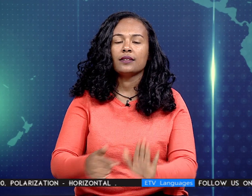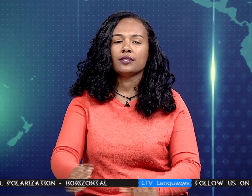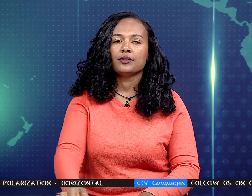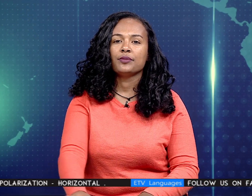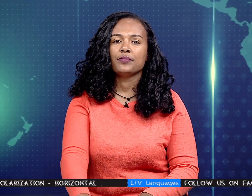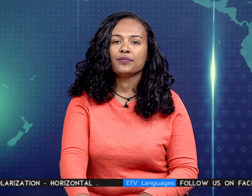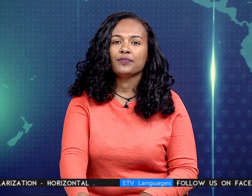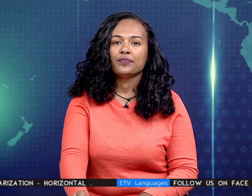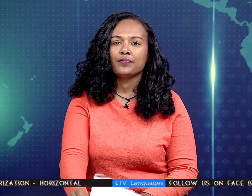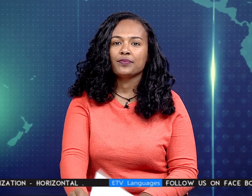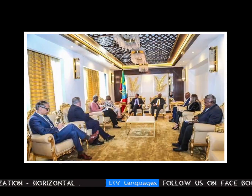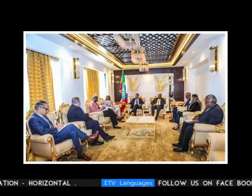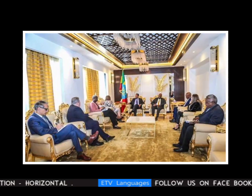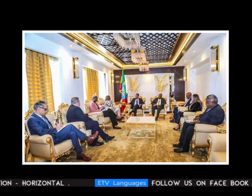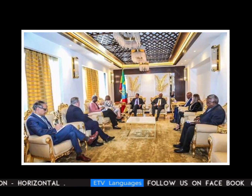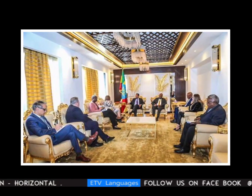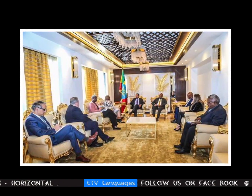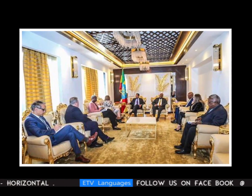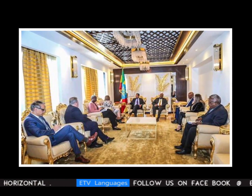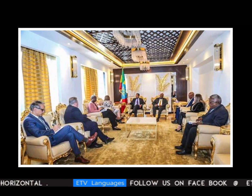ያመለክታል።